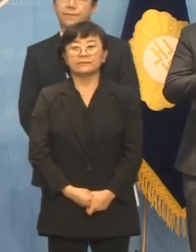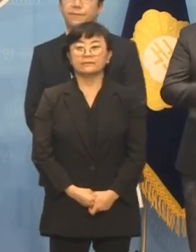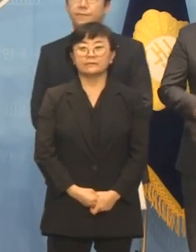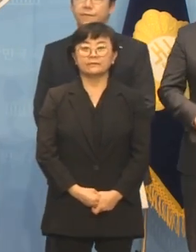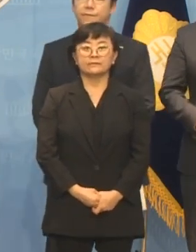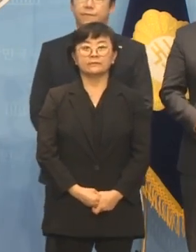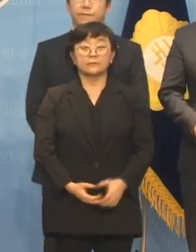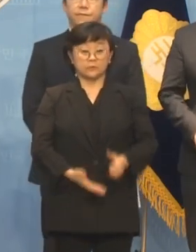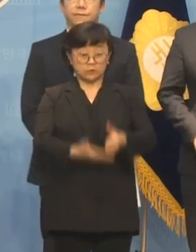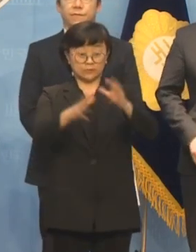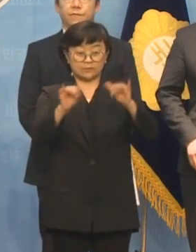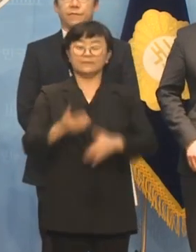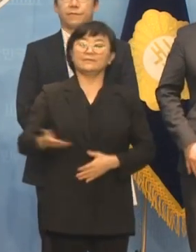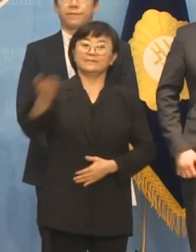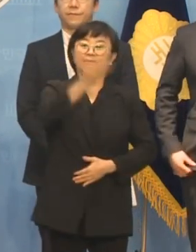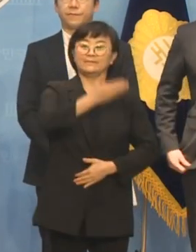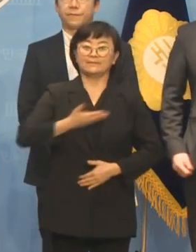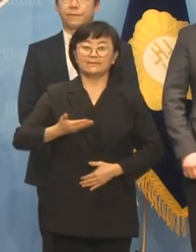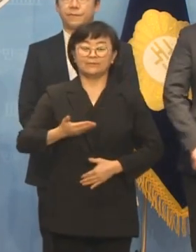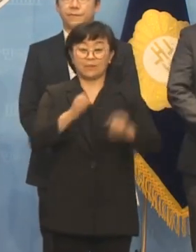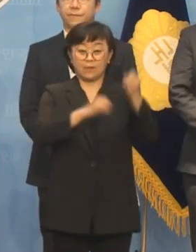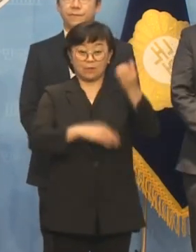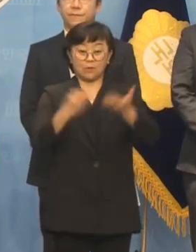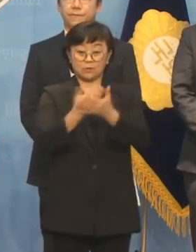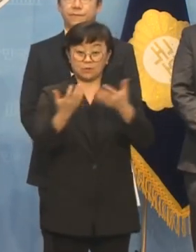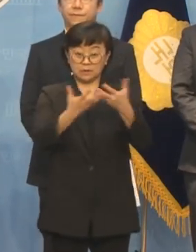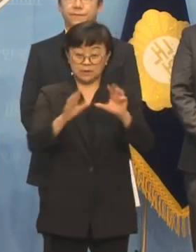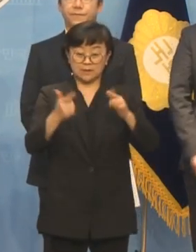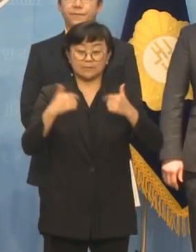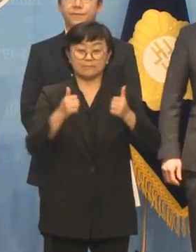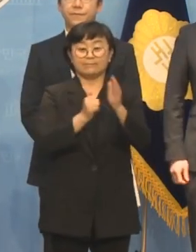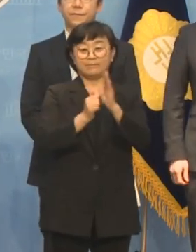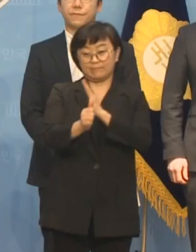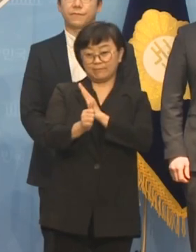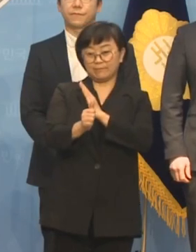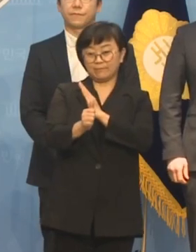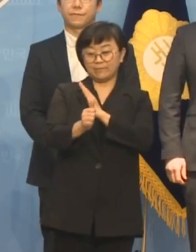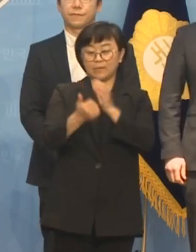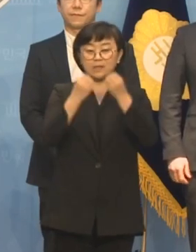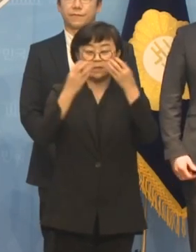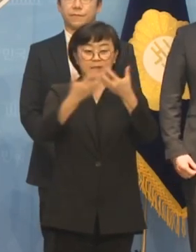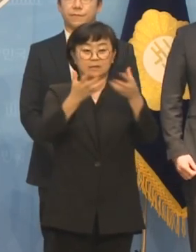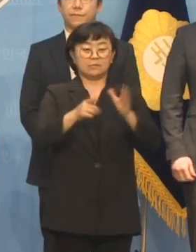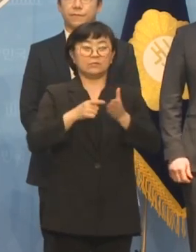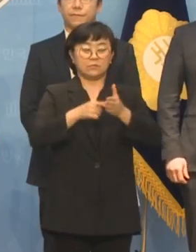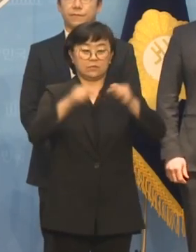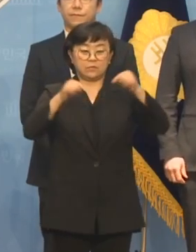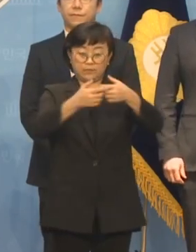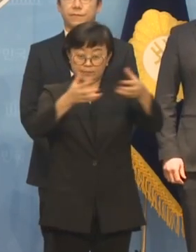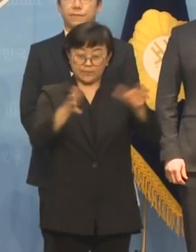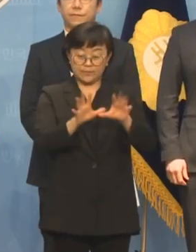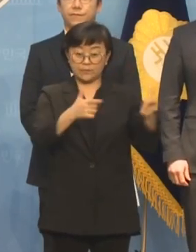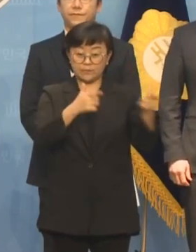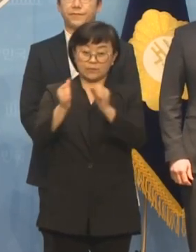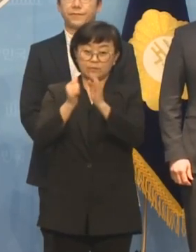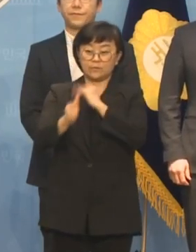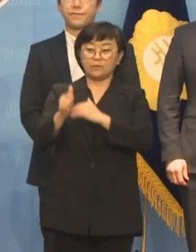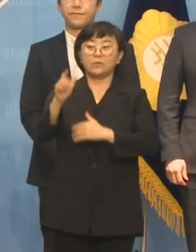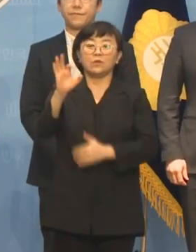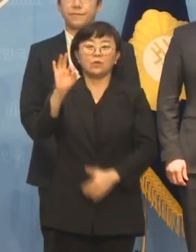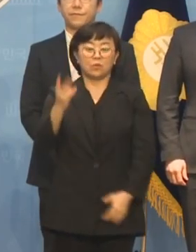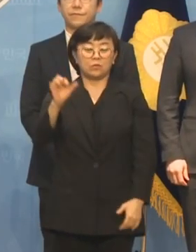네, 존경하는 국민 여러분, 기본소득당 상임대표이자 개혁연합신당 추진협의체 공동대표인